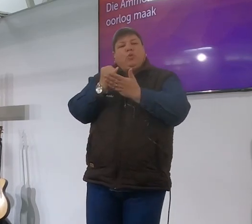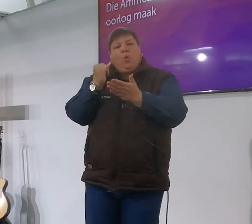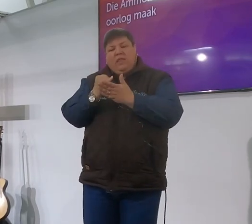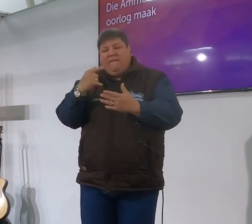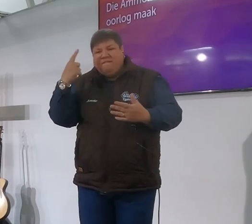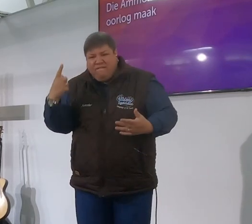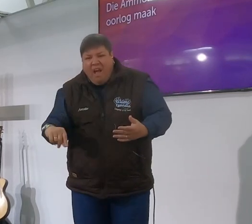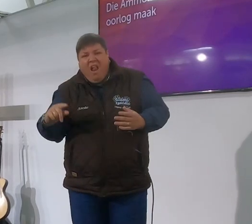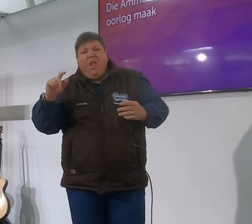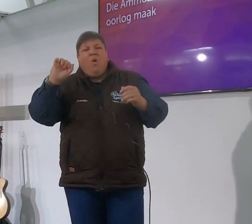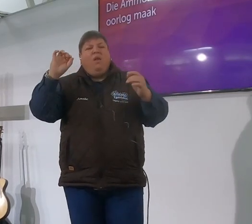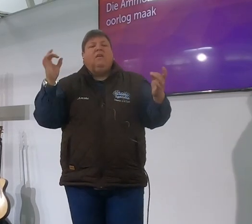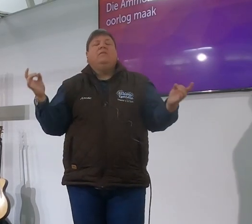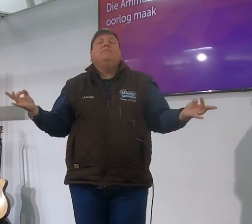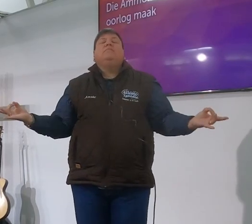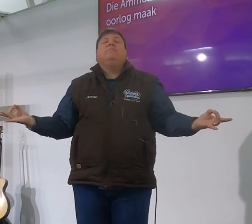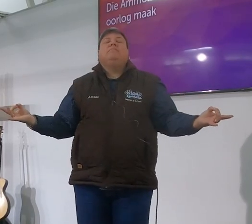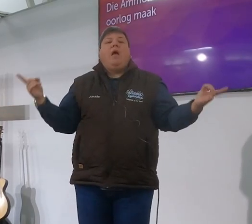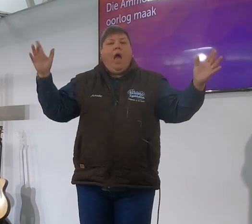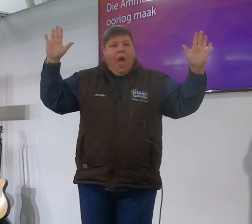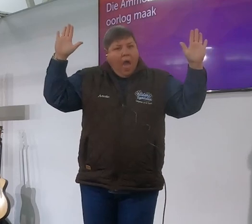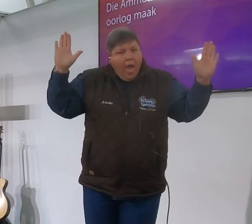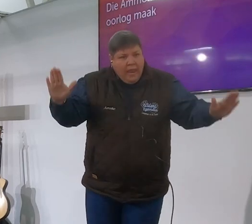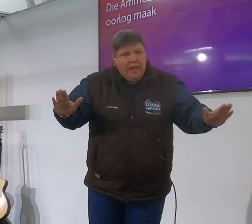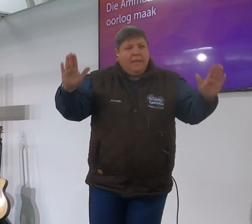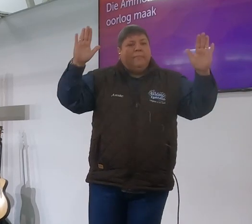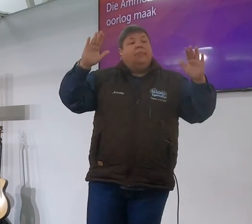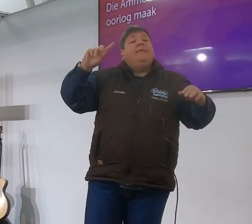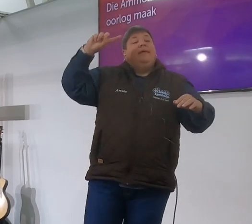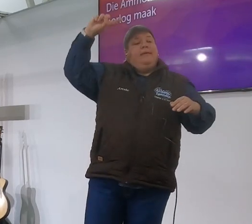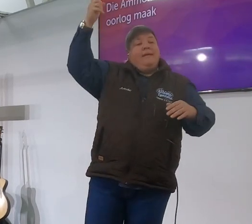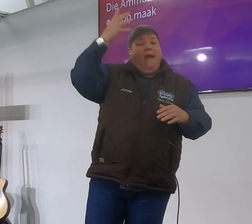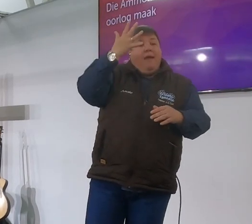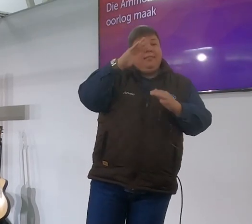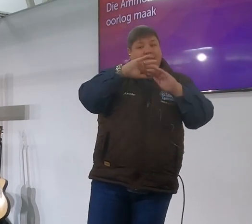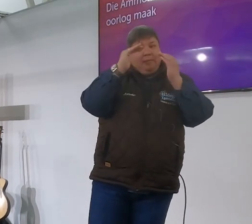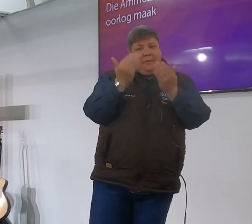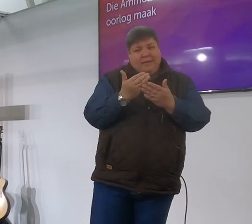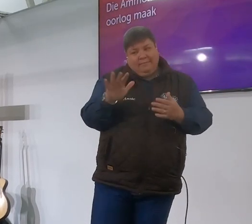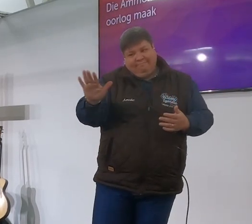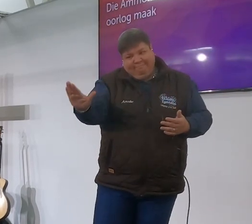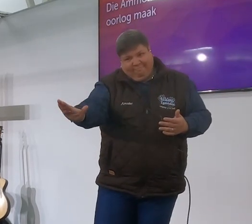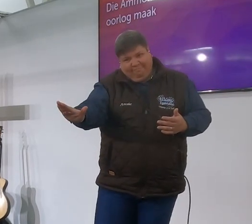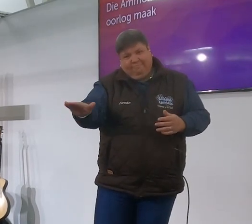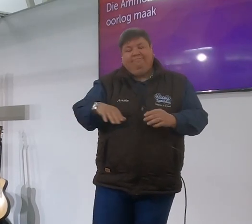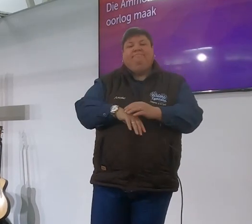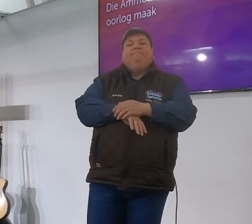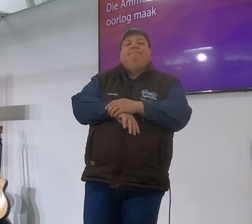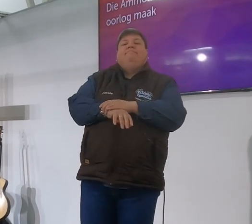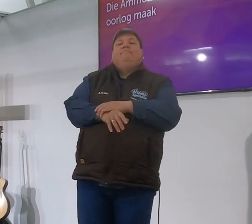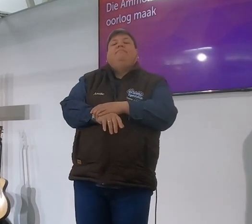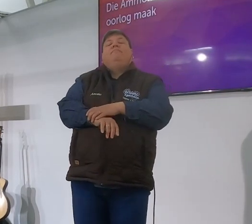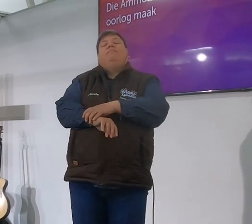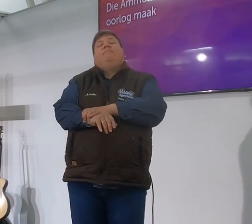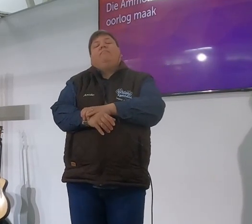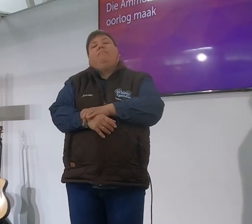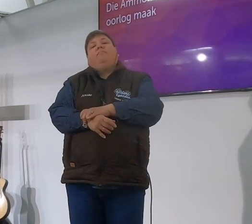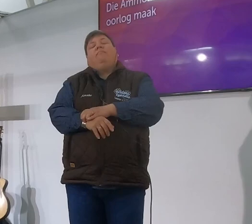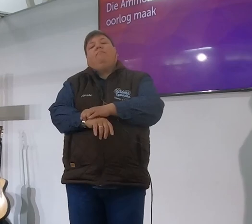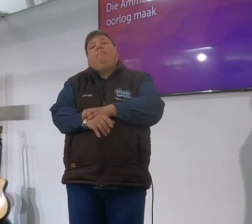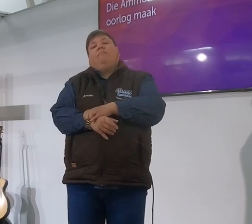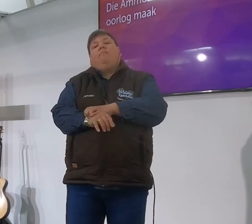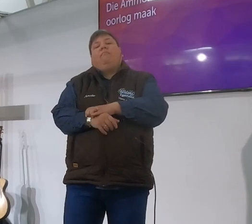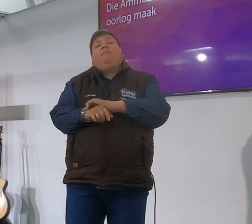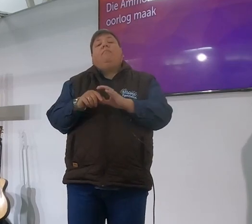weer die afgoede aanbid en dan staaf die heren hulle dier om sy hand van beskerming af te vat. So, dis ook om die Amorite daar is en dan richt die heren een richter op jy heeft dan die geval